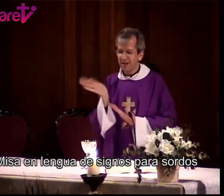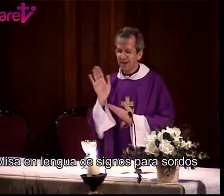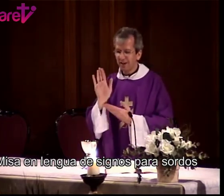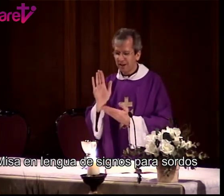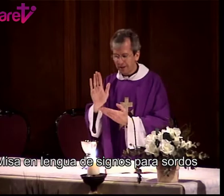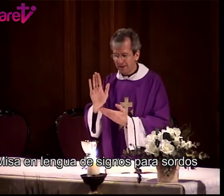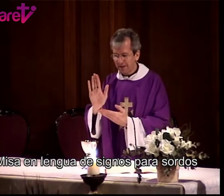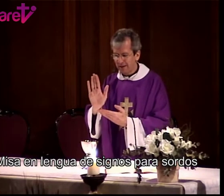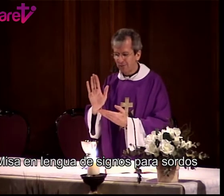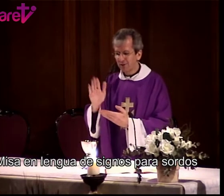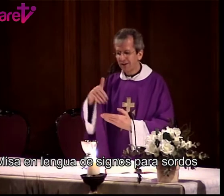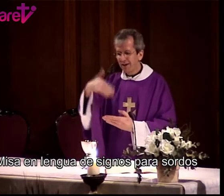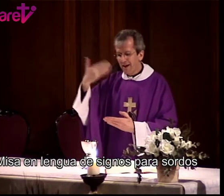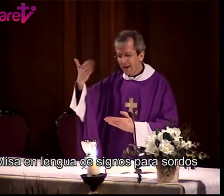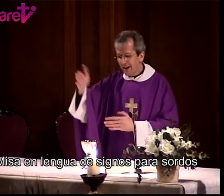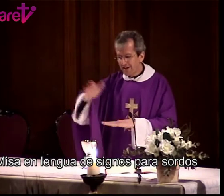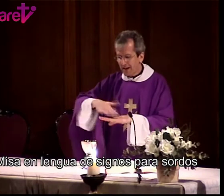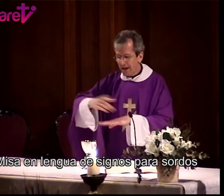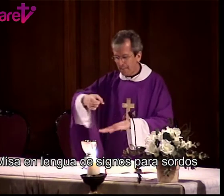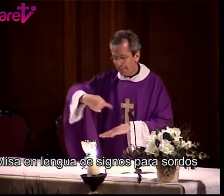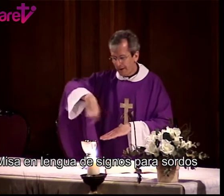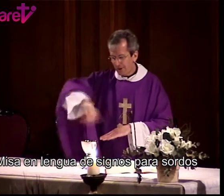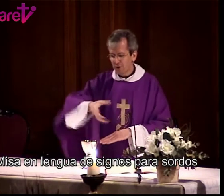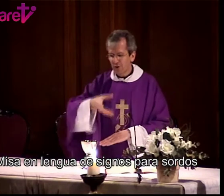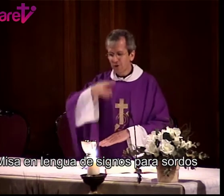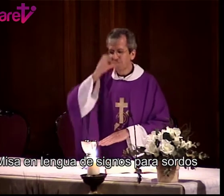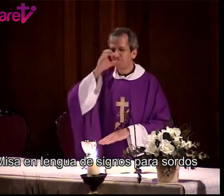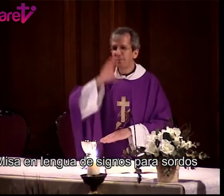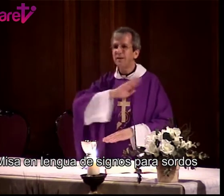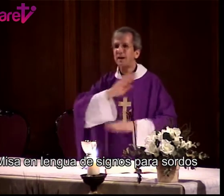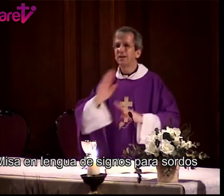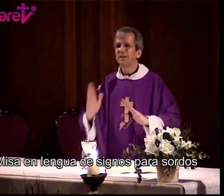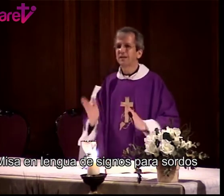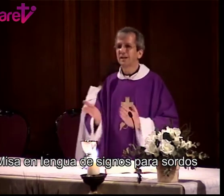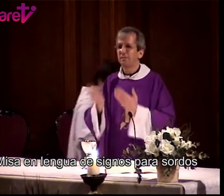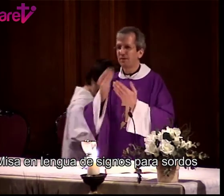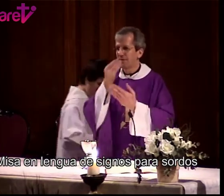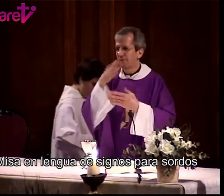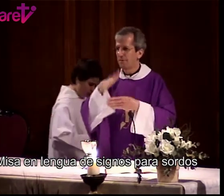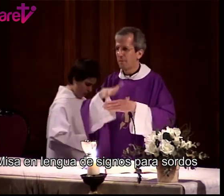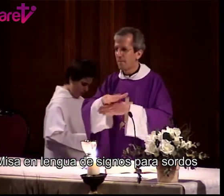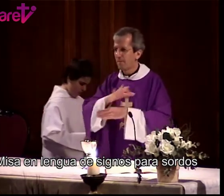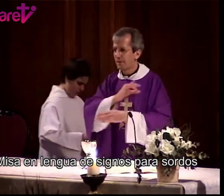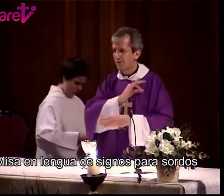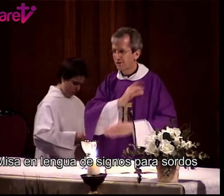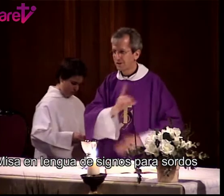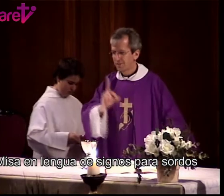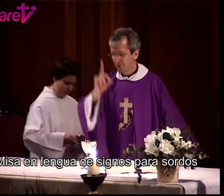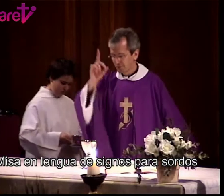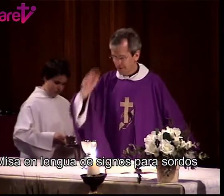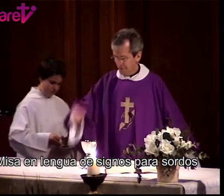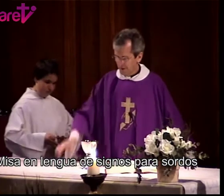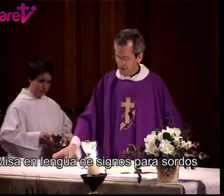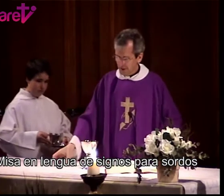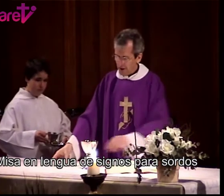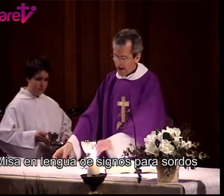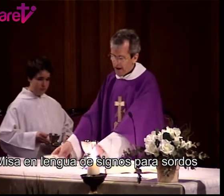ahora te presentamos. Él será para nosotros bebida de salvación. Bendito seas por siempre, Señor.